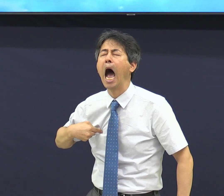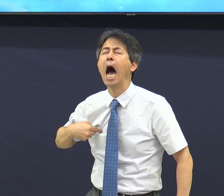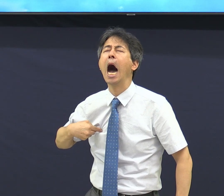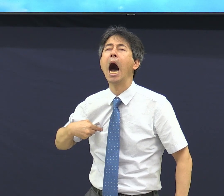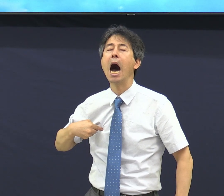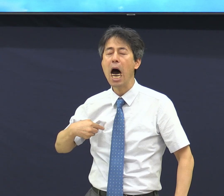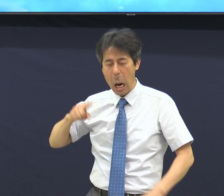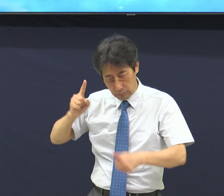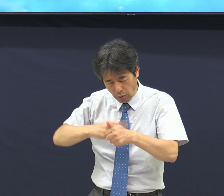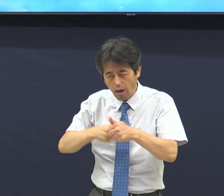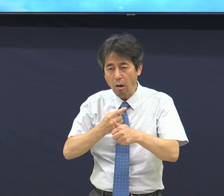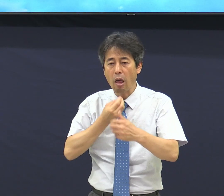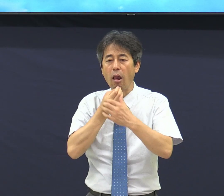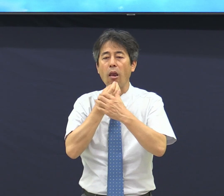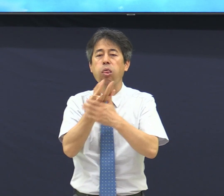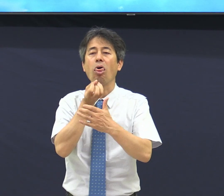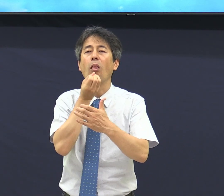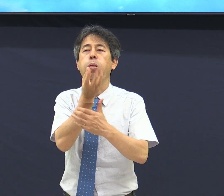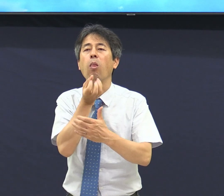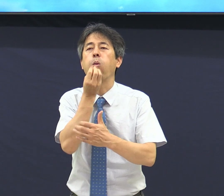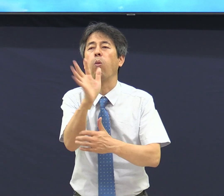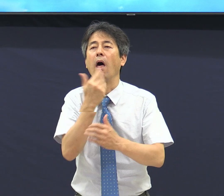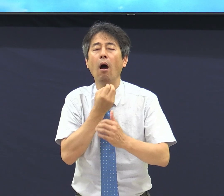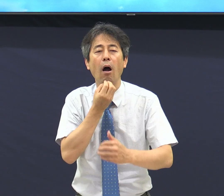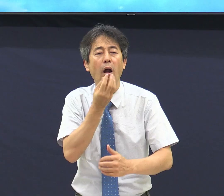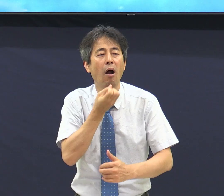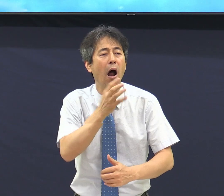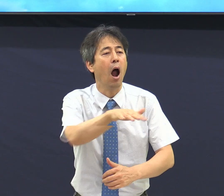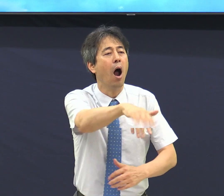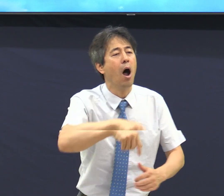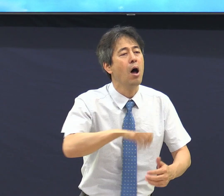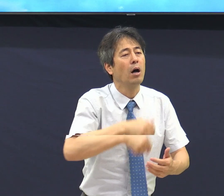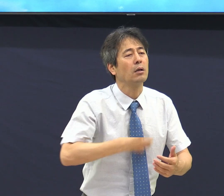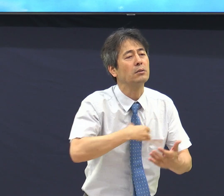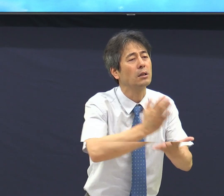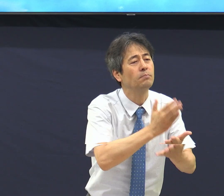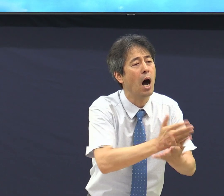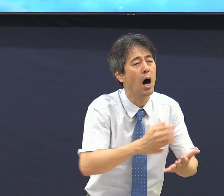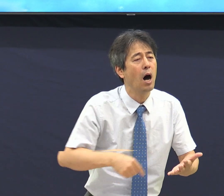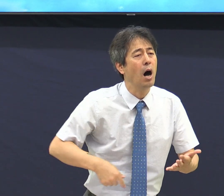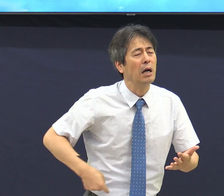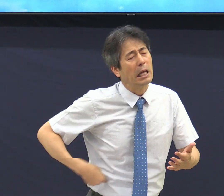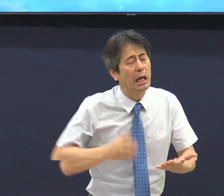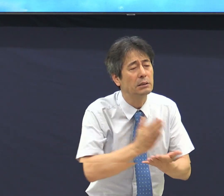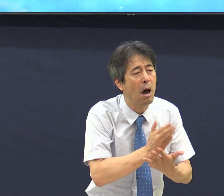그 생각 속에 들어가고 그가 자연스럽게 걱정하지 마십시오.